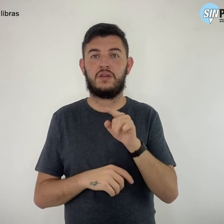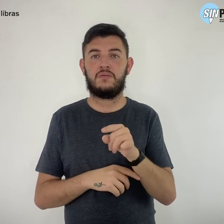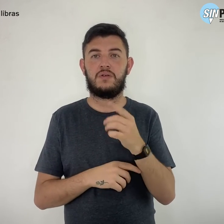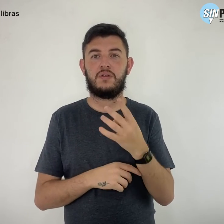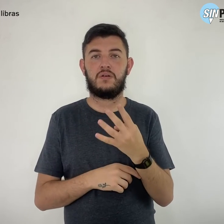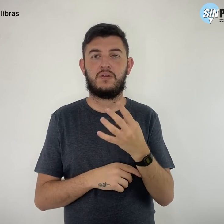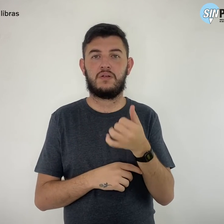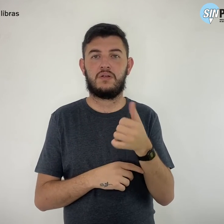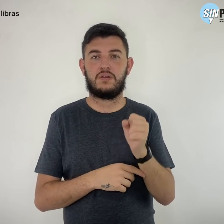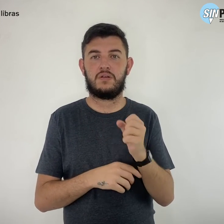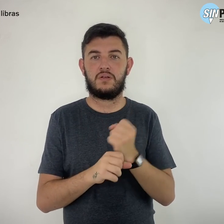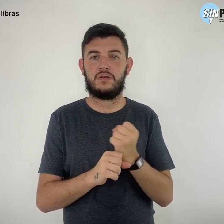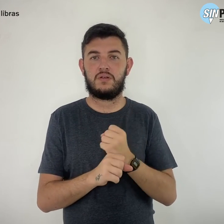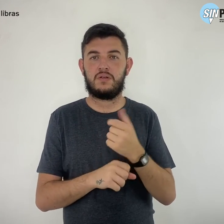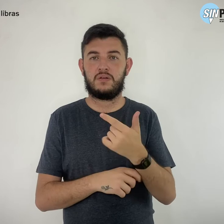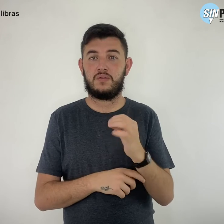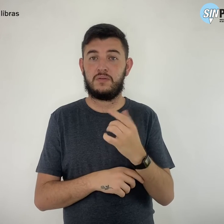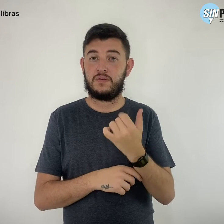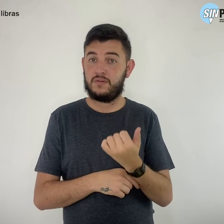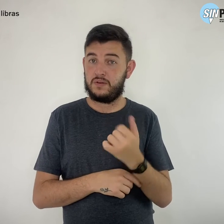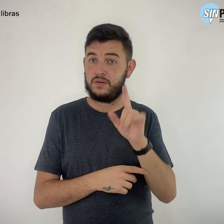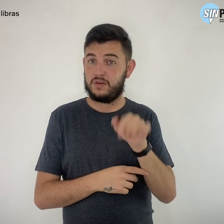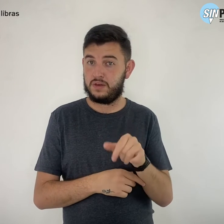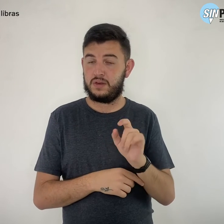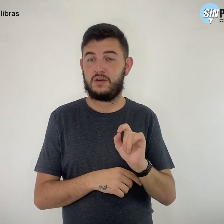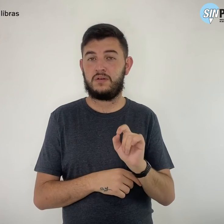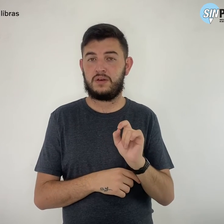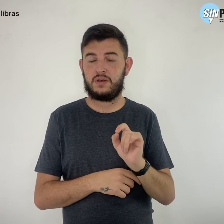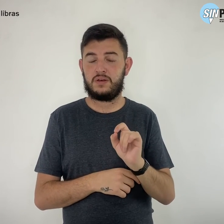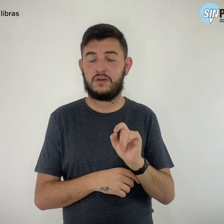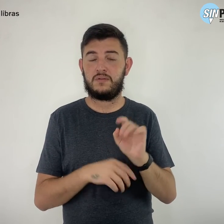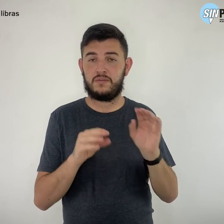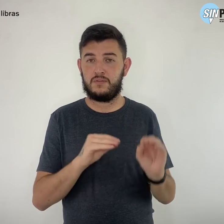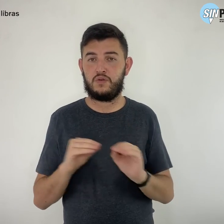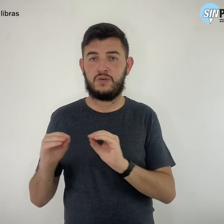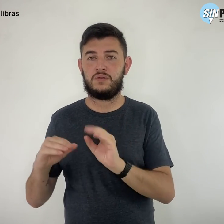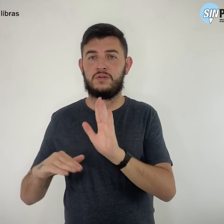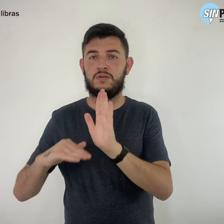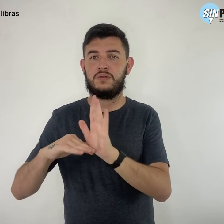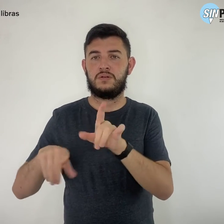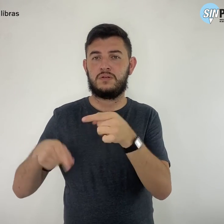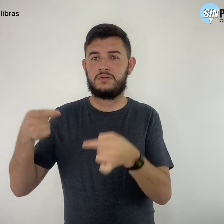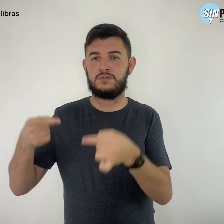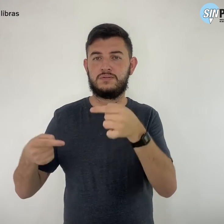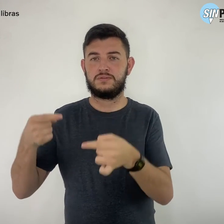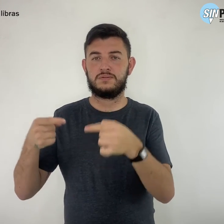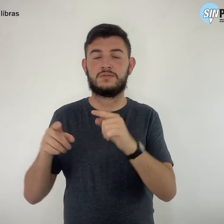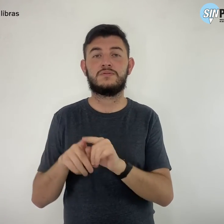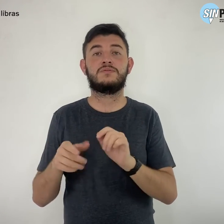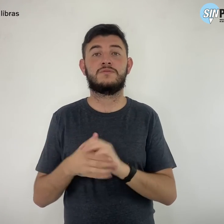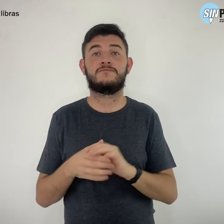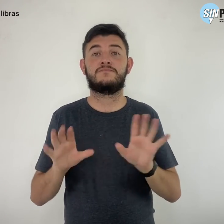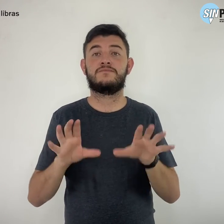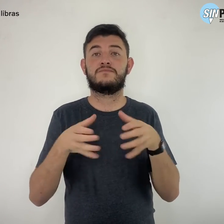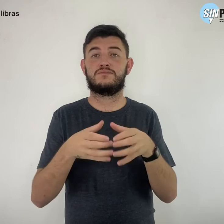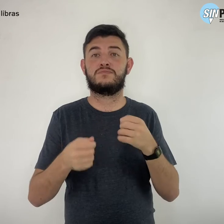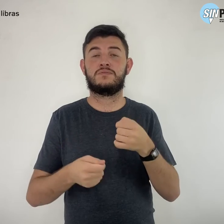3.418 de 2021, que seguiu para o Senado, a Confederação Nacional dos Trabalhadores